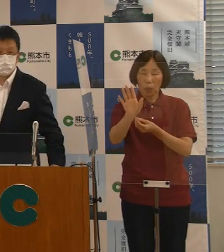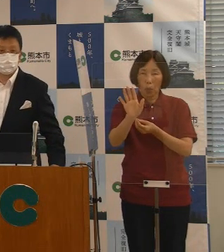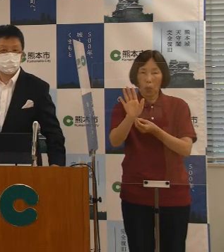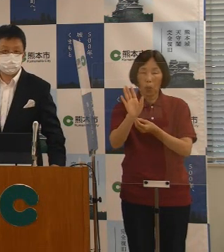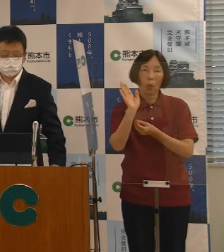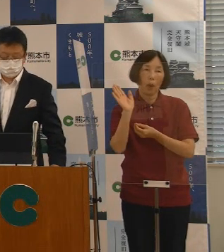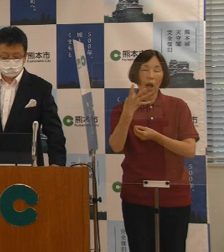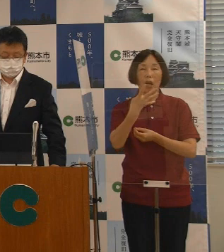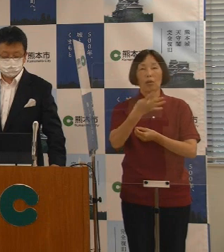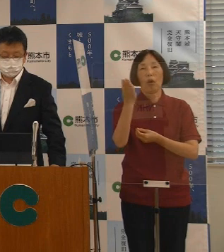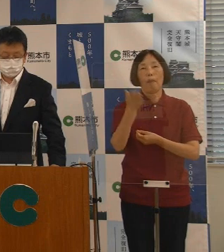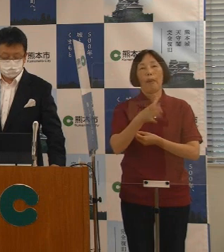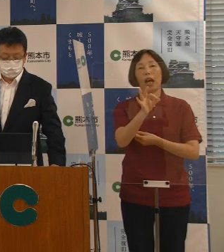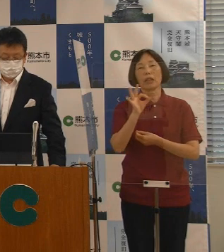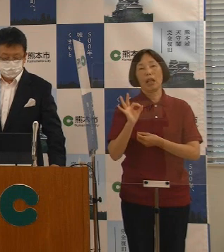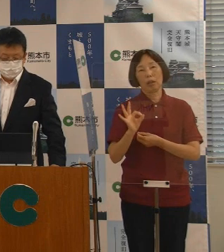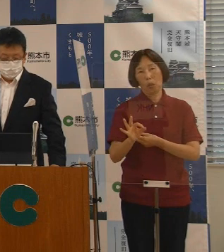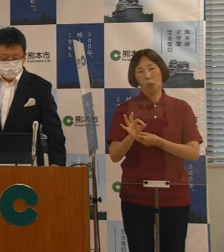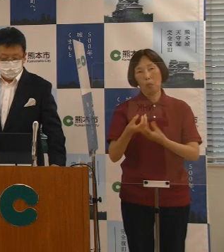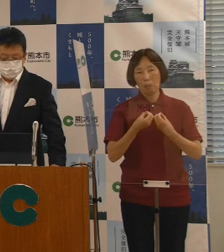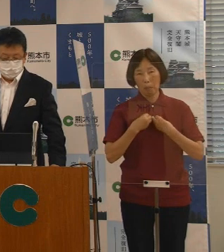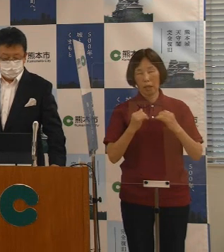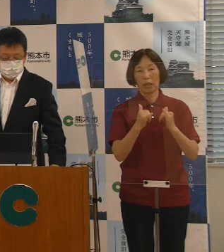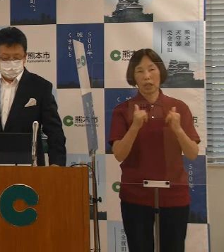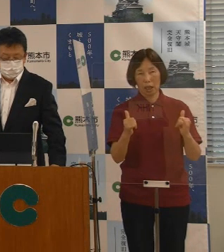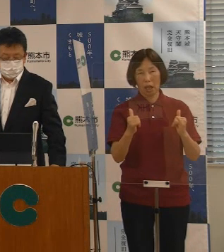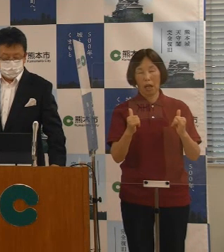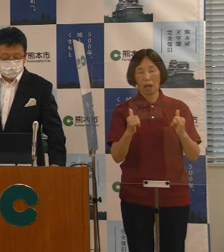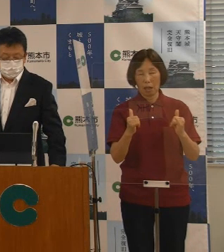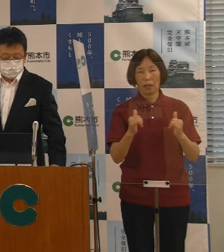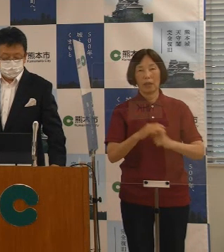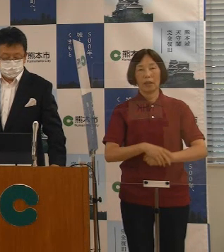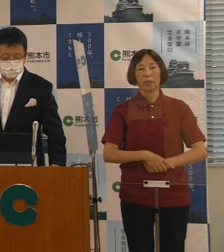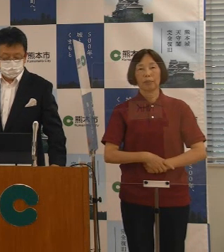、 4% ということで、